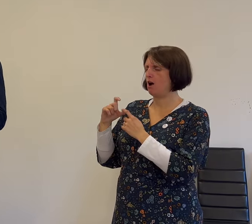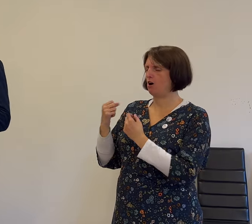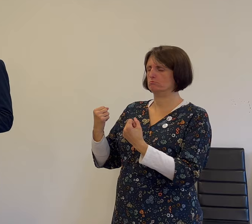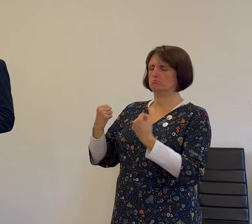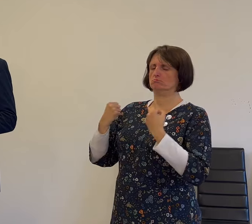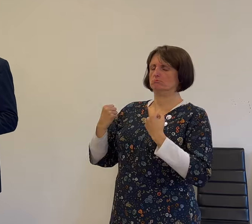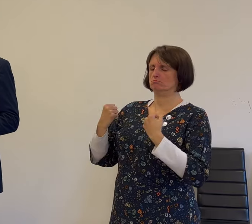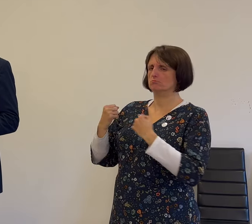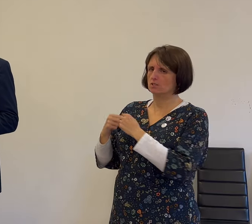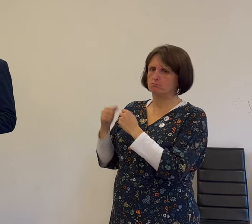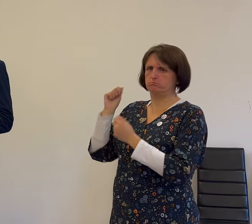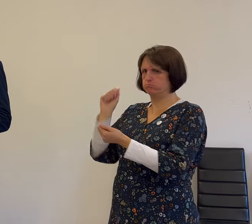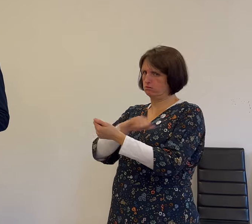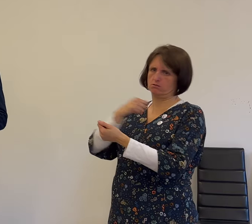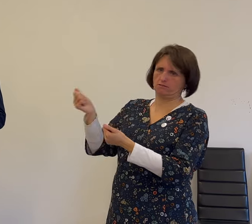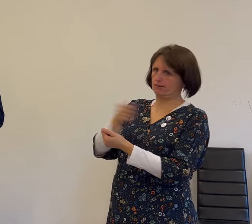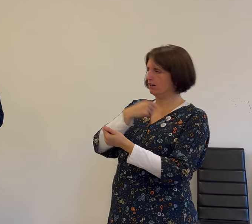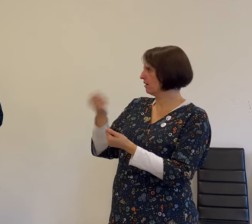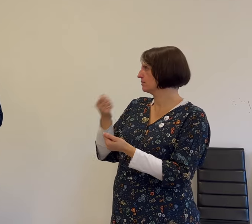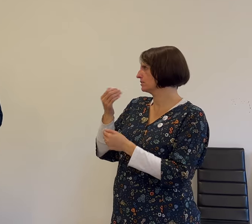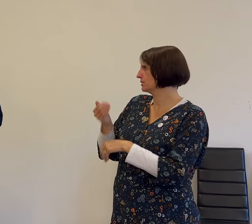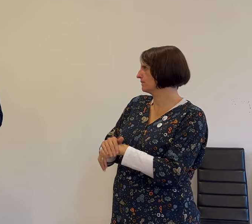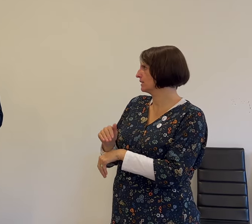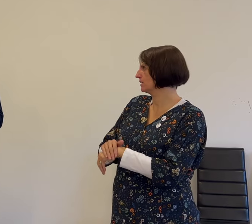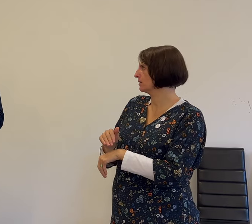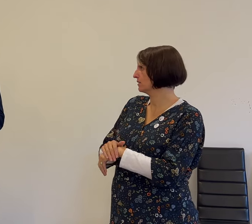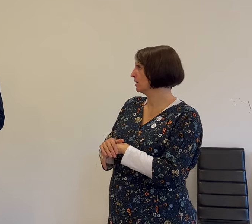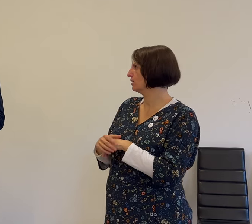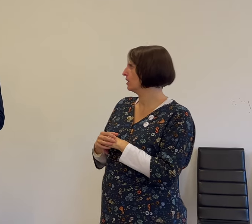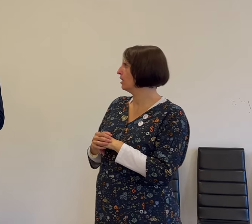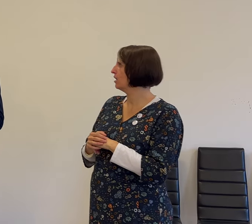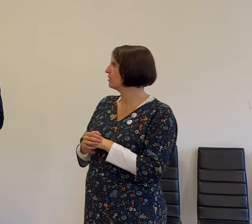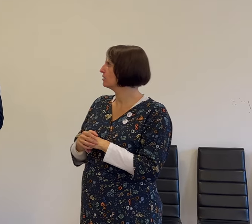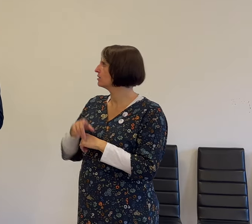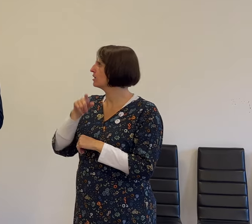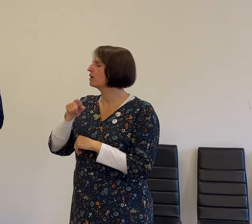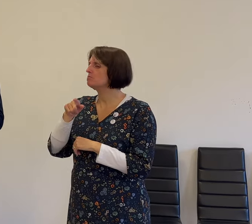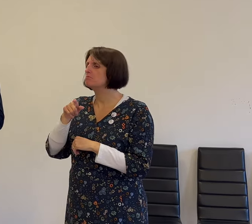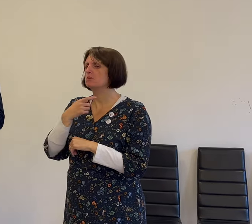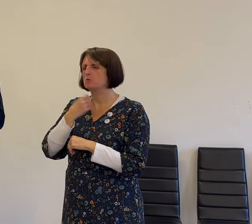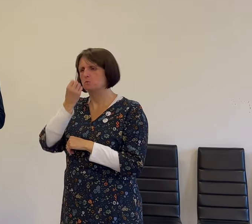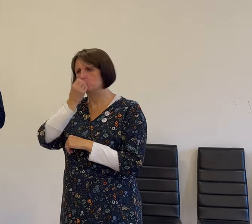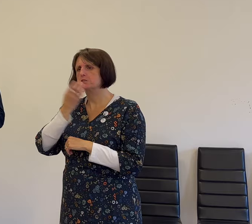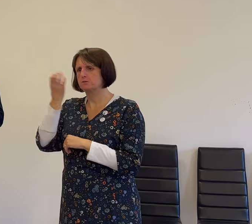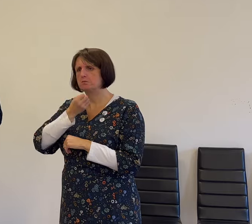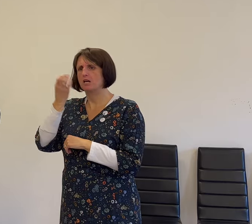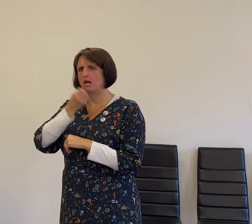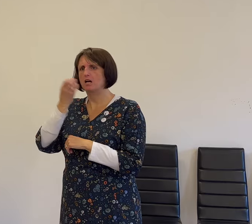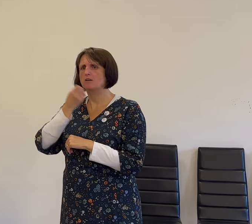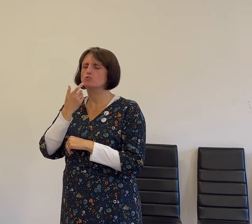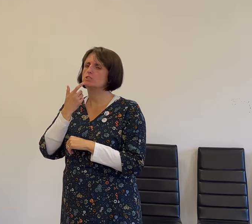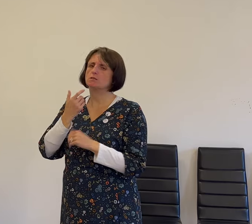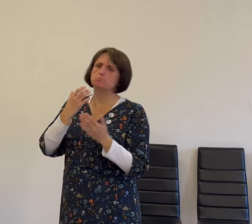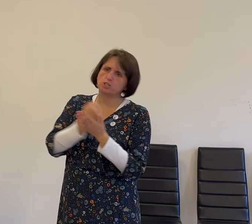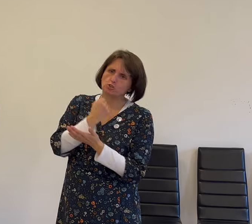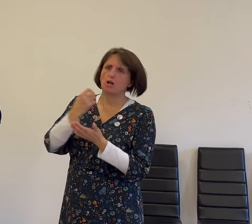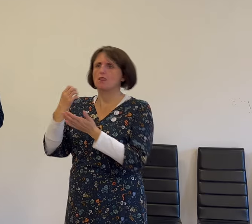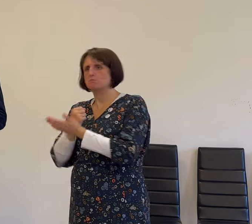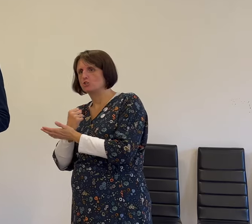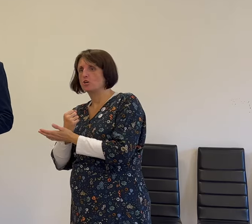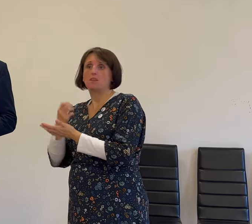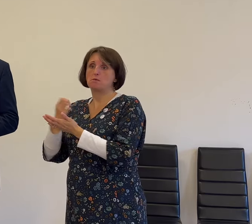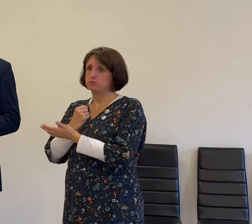mladý, a je soubojový zápasník, tak to znamená, že je velmi úspěšný. Protože hřbitov je plný